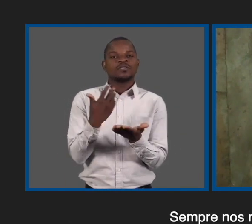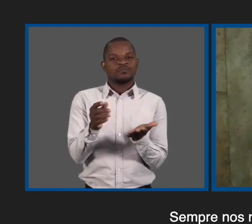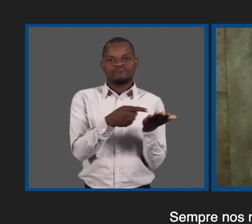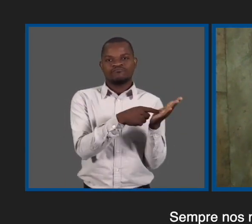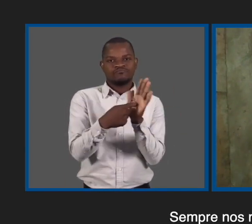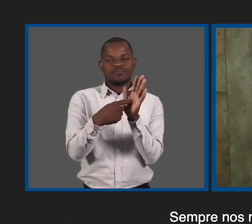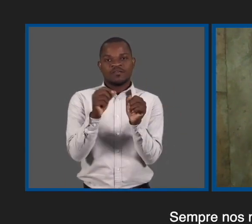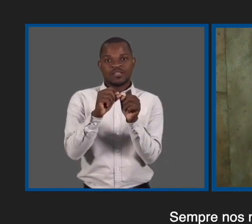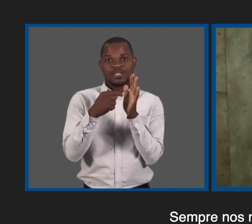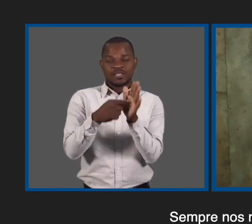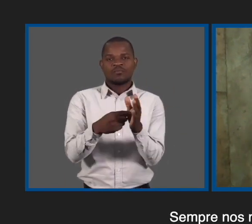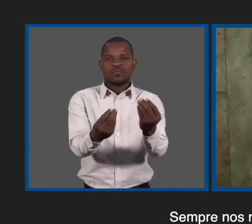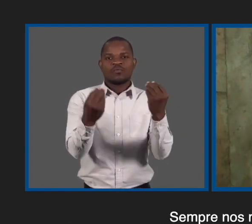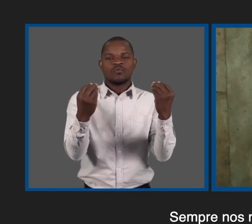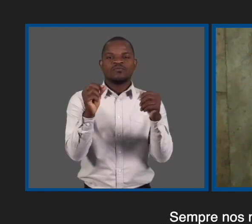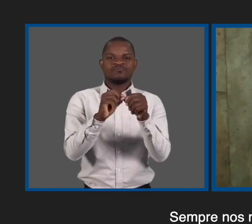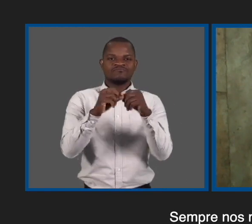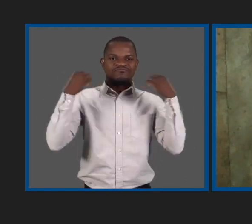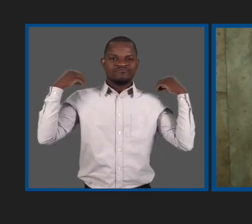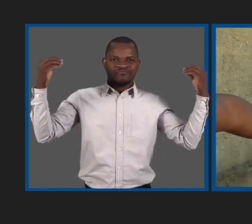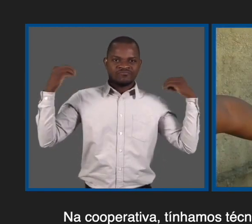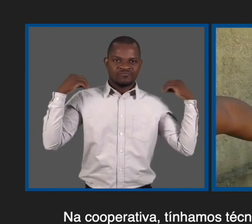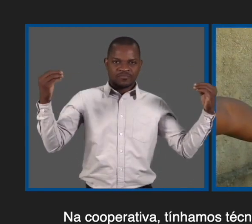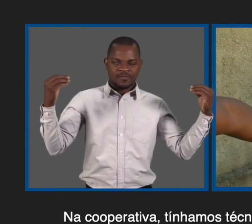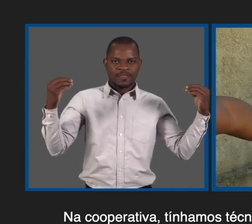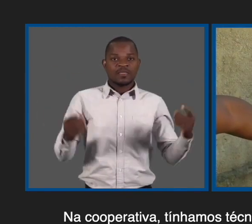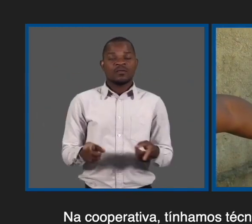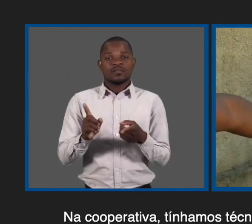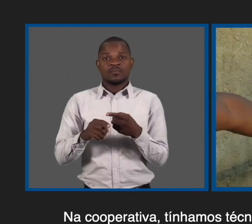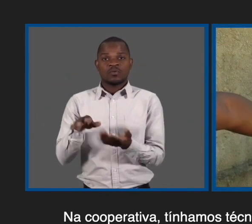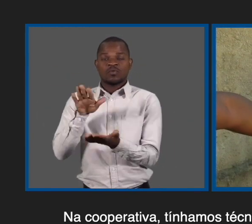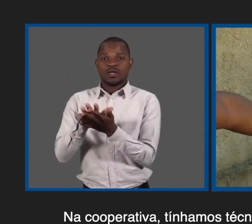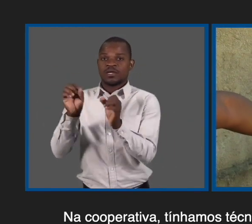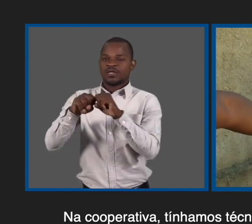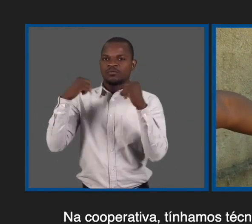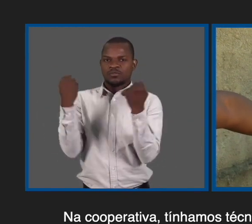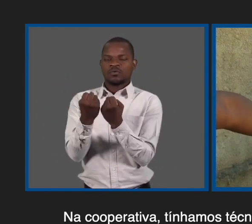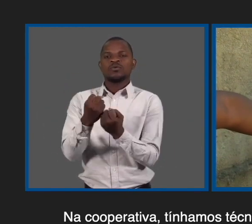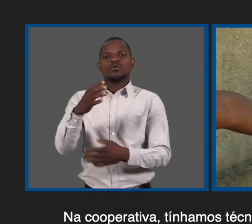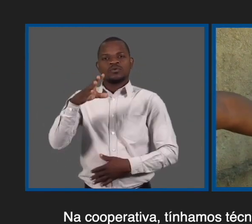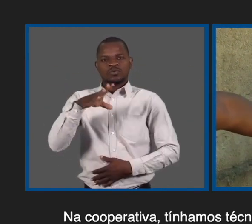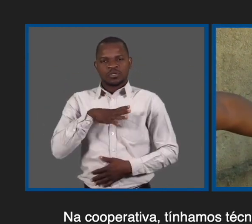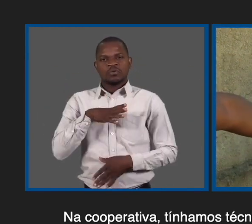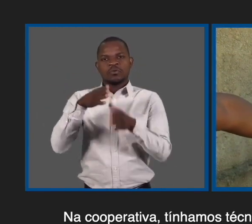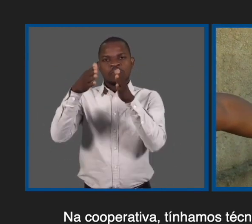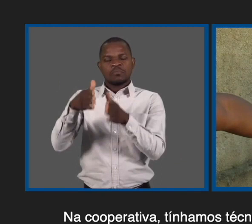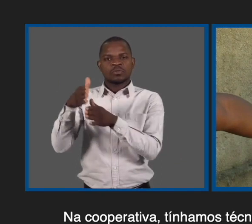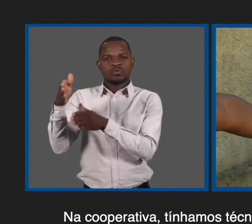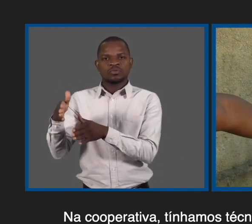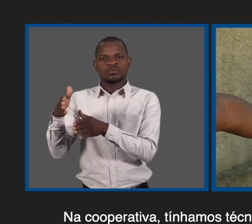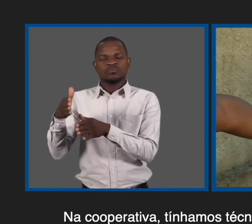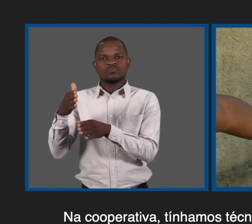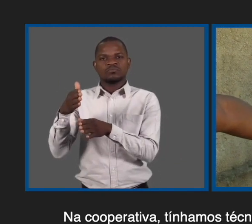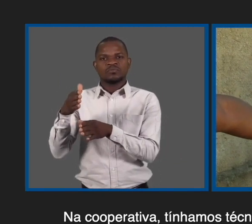nos mostravam como é que podemos fazer a fisioterapia às crianças. Na cooperativa sempre temos técnicos que vinham de Portugal,